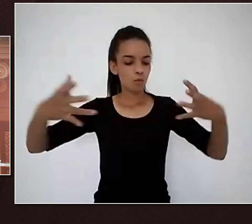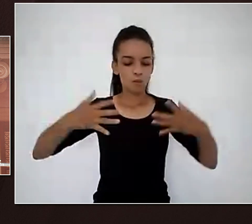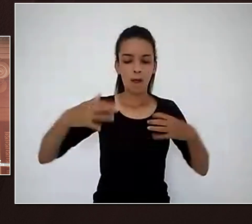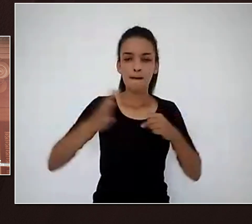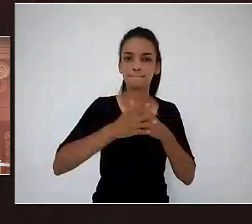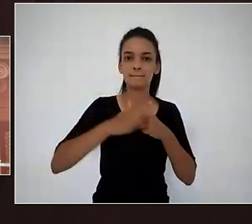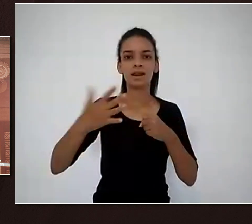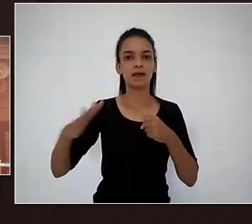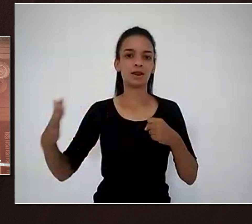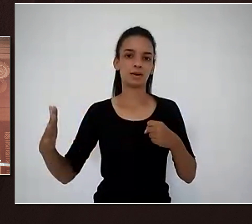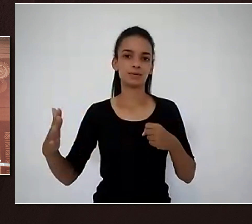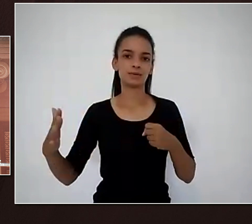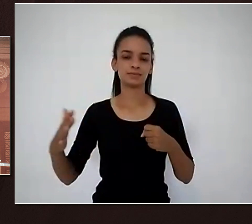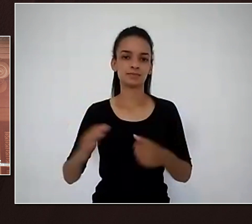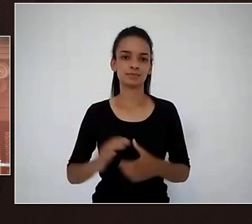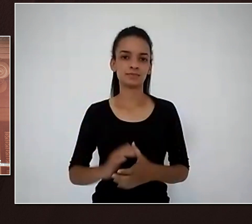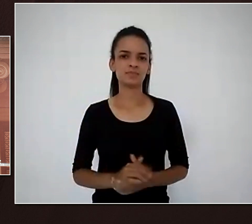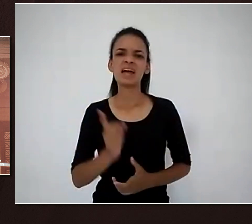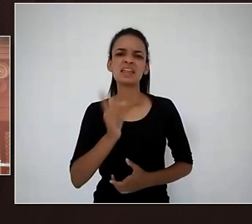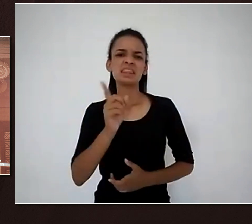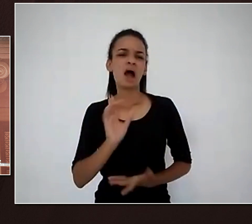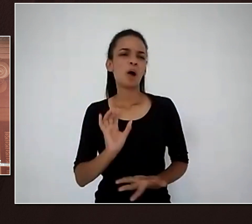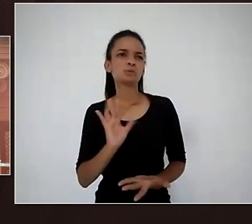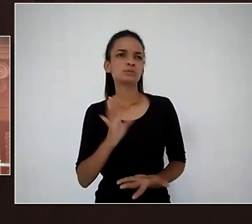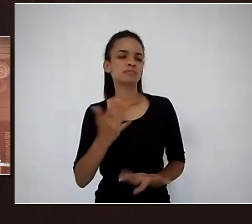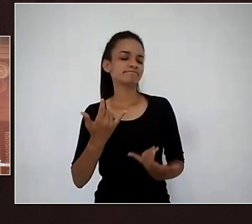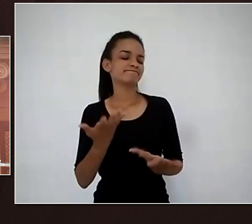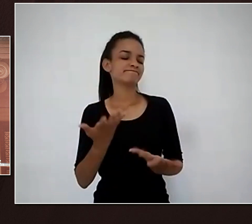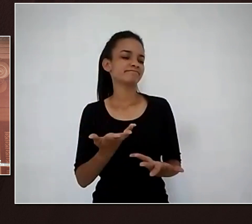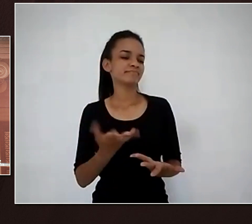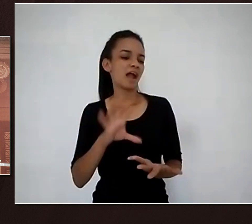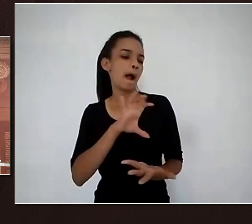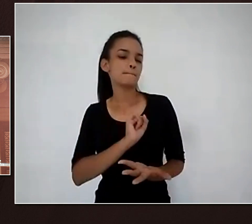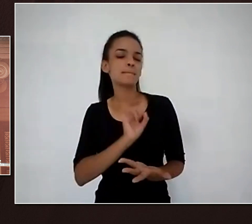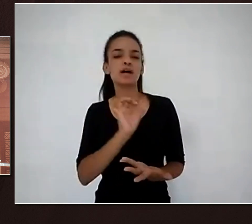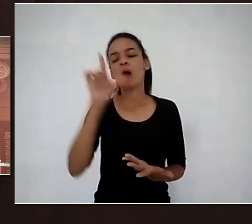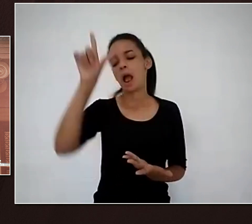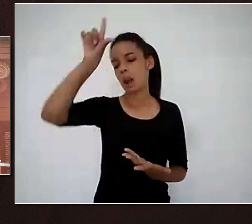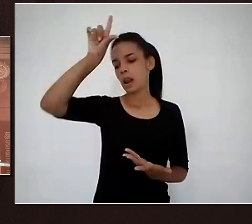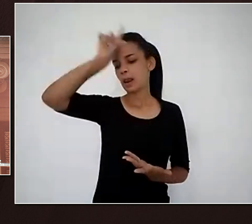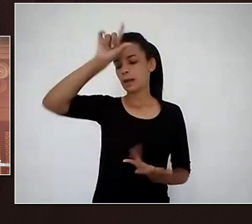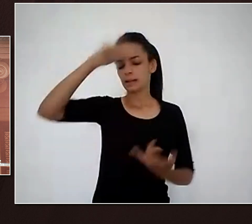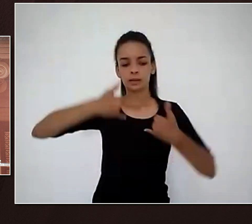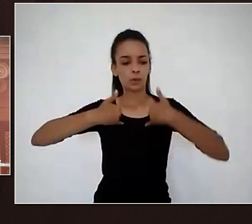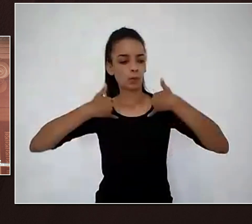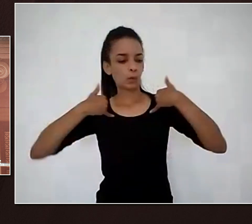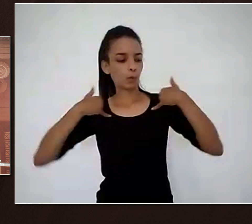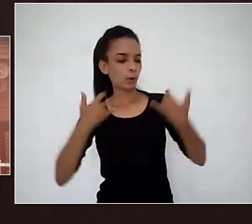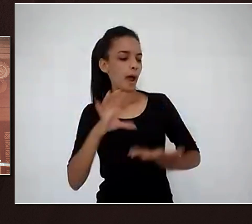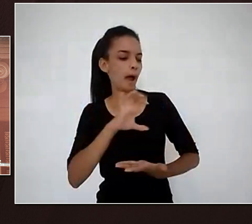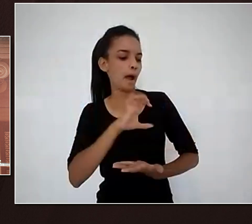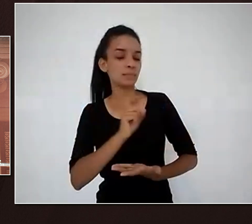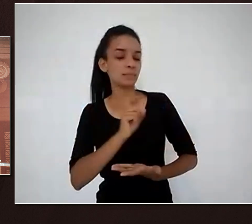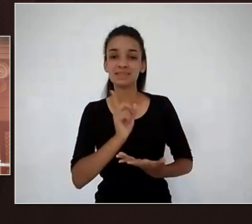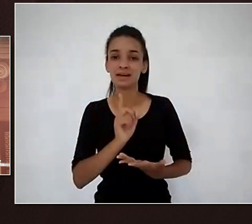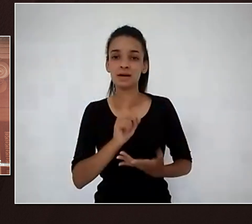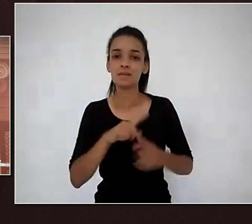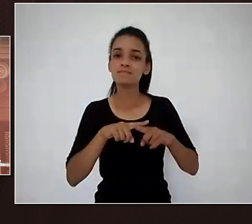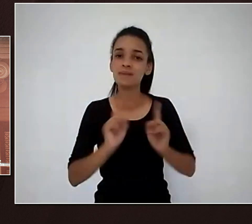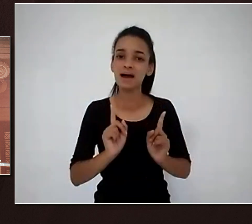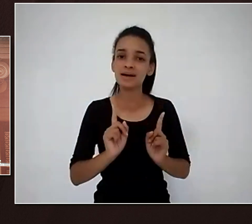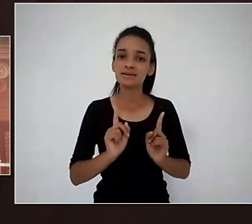que se apegam ao cargo, se apegam à posição, mas têm a realidade, são de fato os que